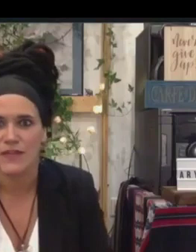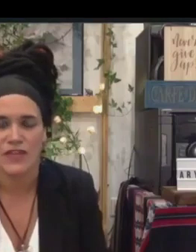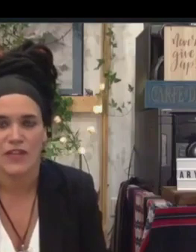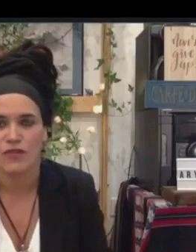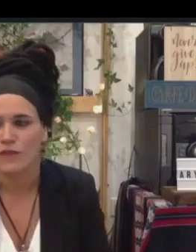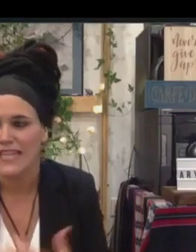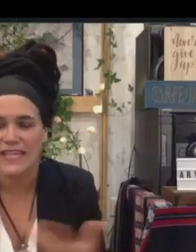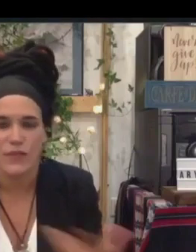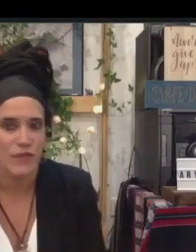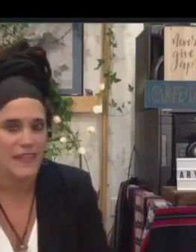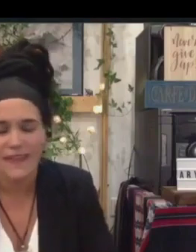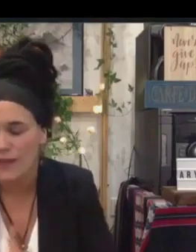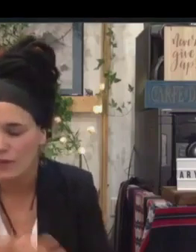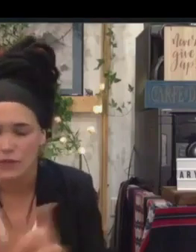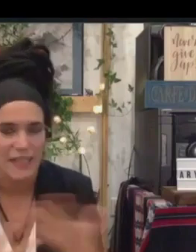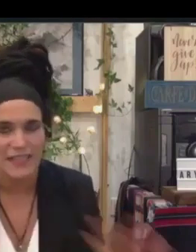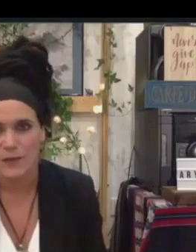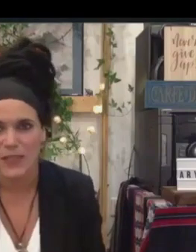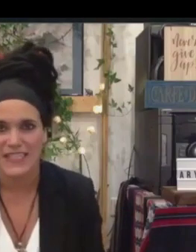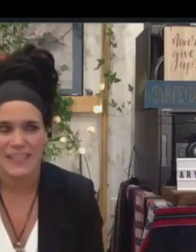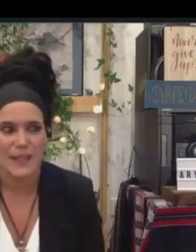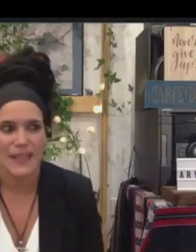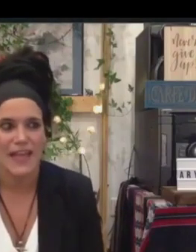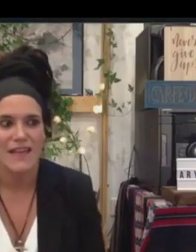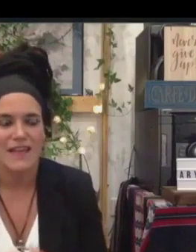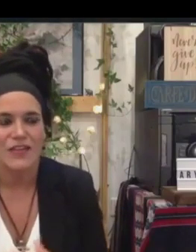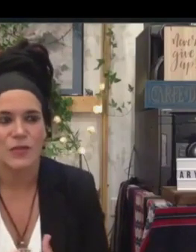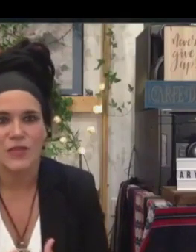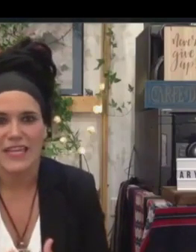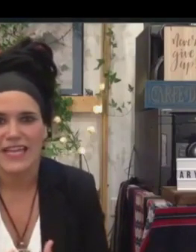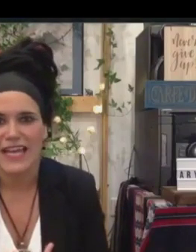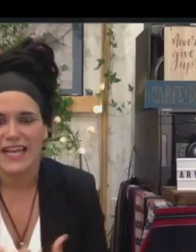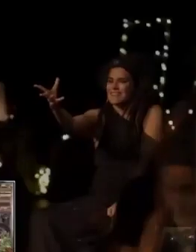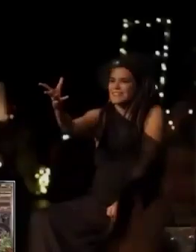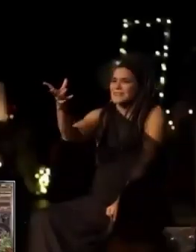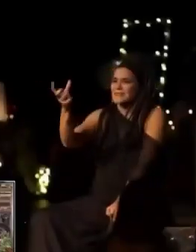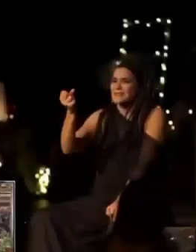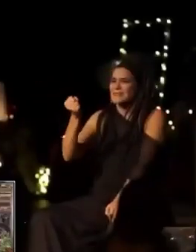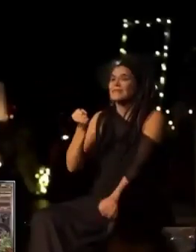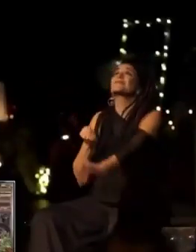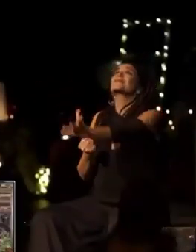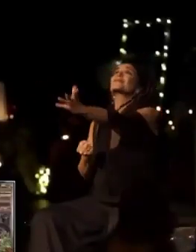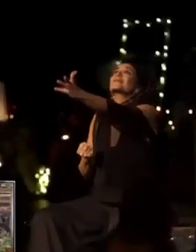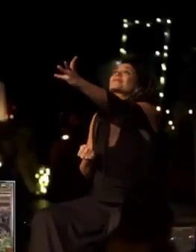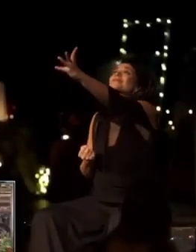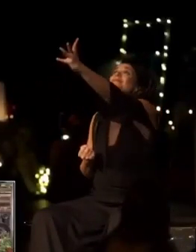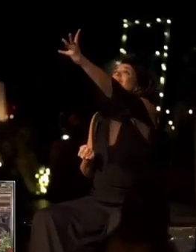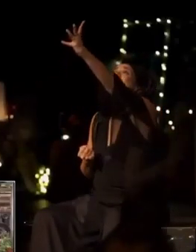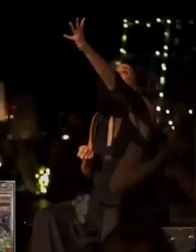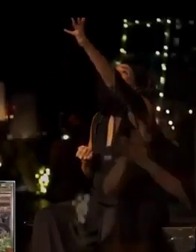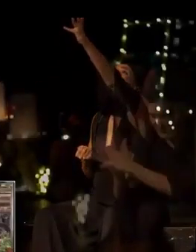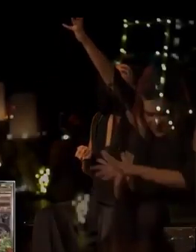una persona con movilidad reducida, con cualquier tipo de discapacidad, no pudiera acceder a la cultura, algo que era tan